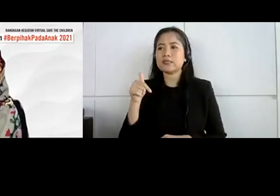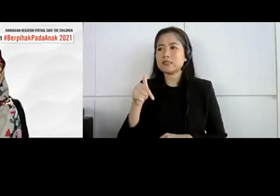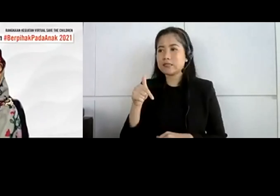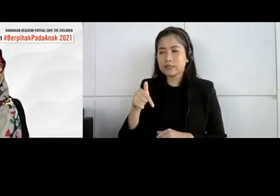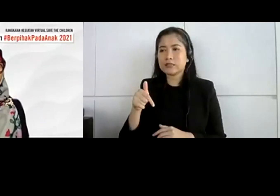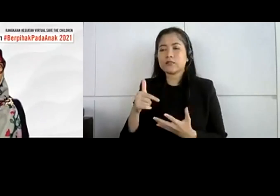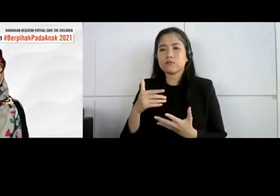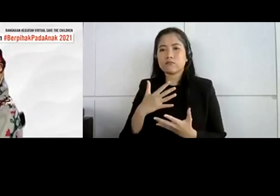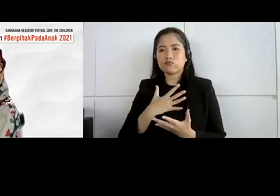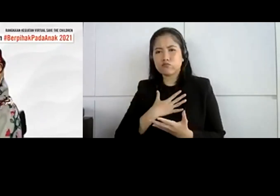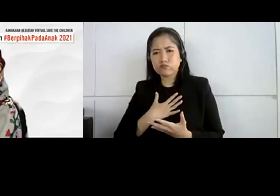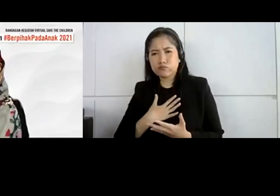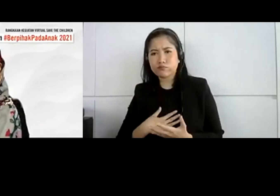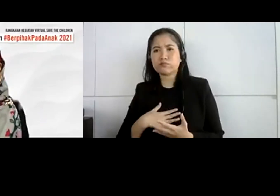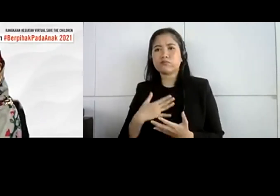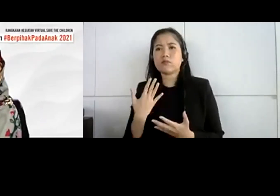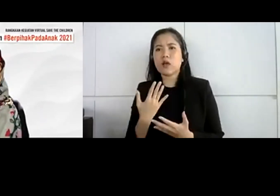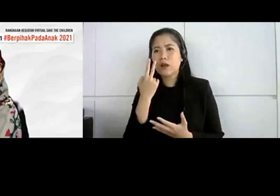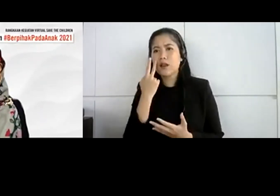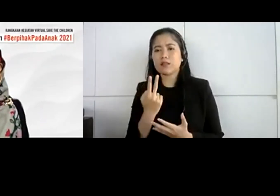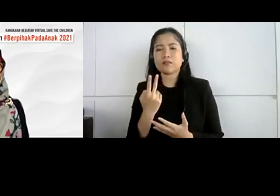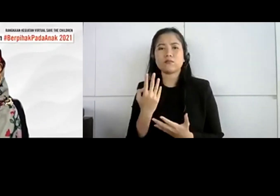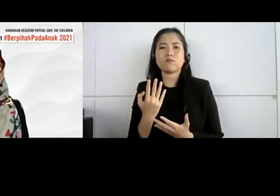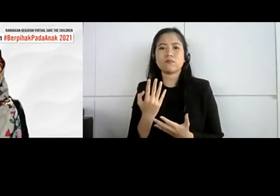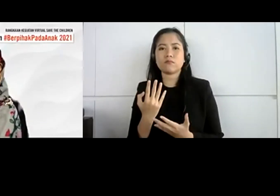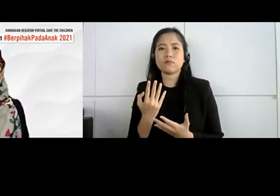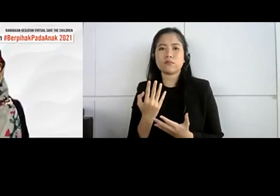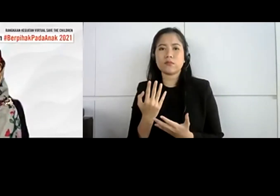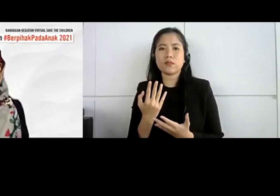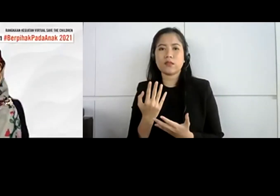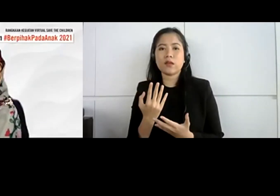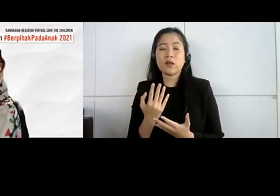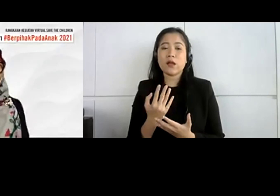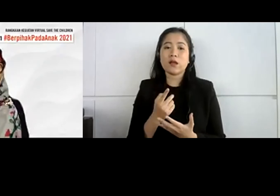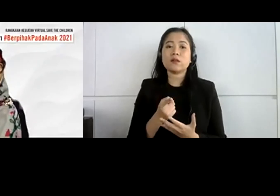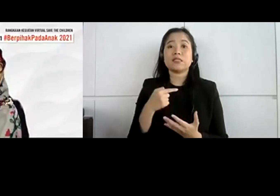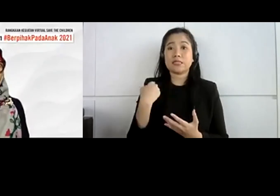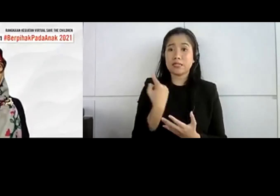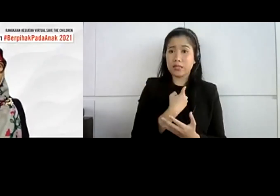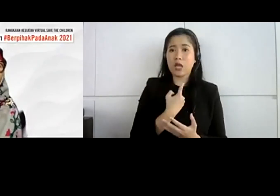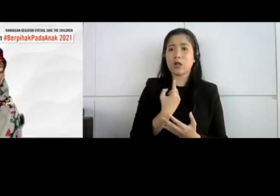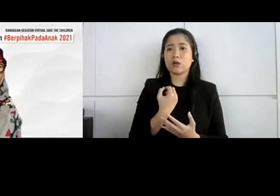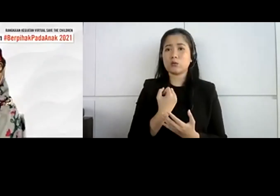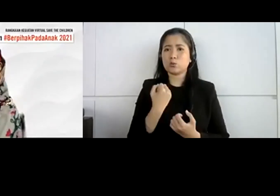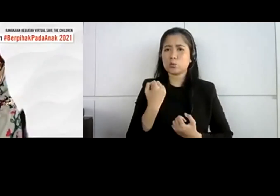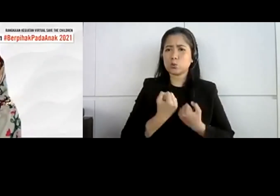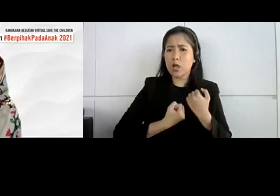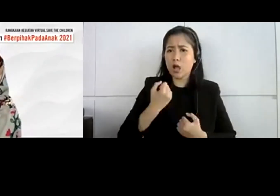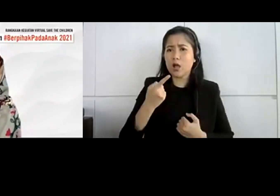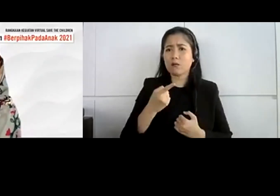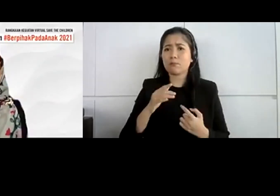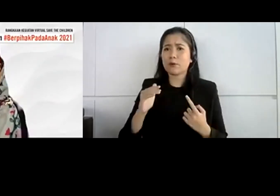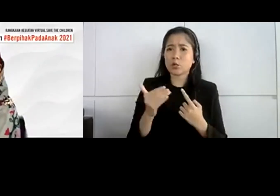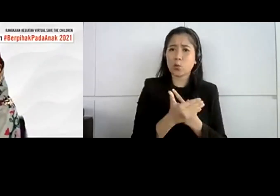keprihatinan kita bahwa upaya kita memberikan perlindungan kepada anak